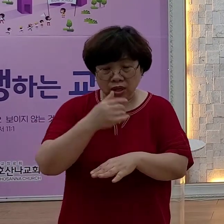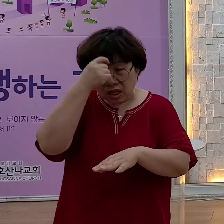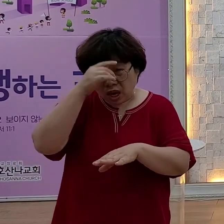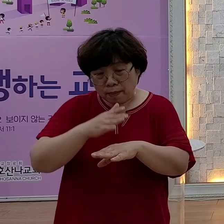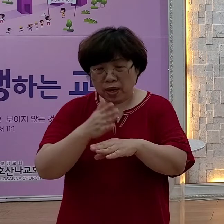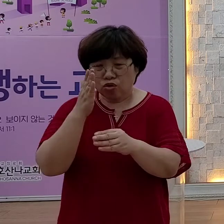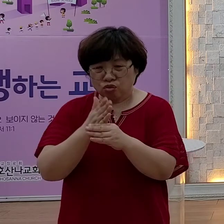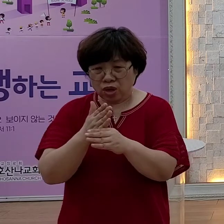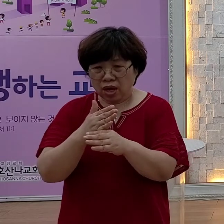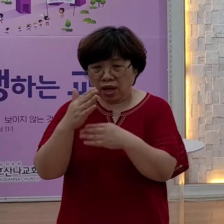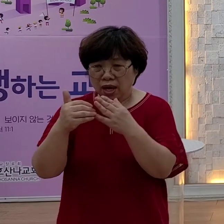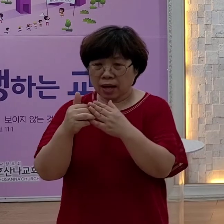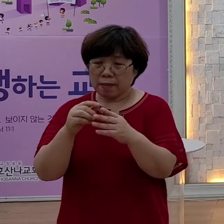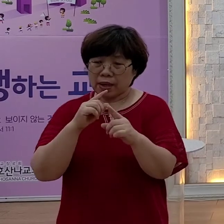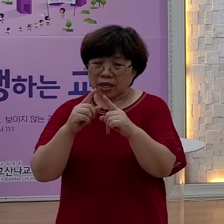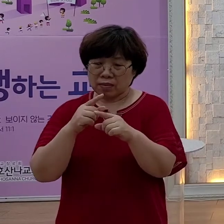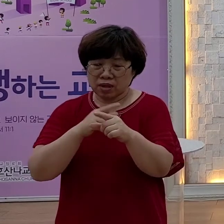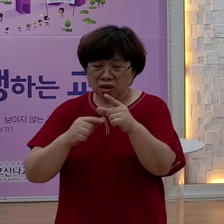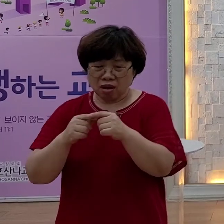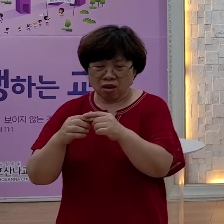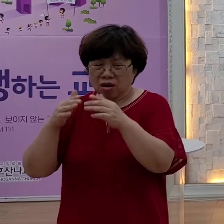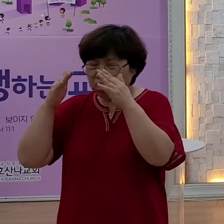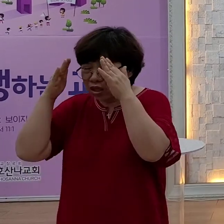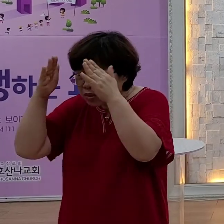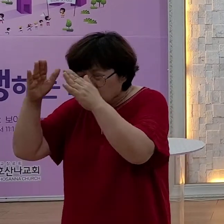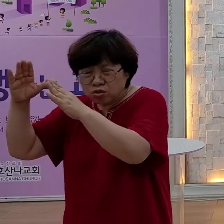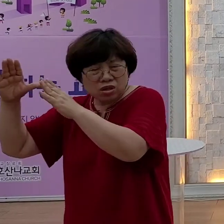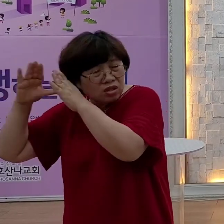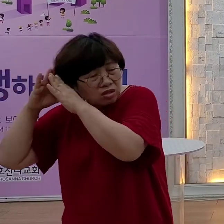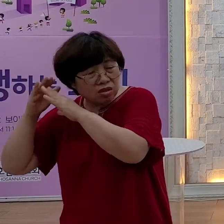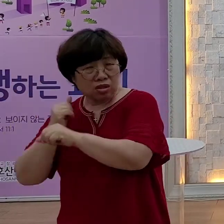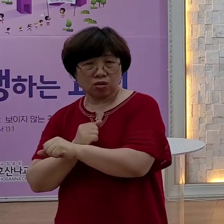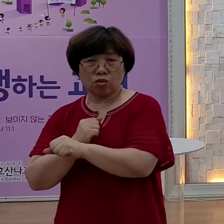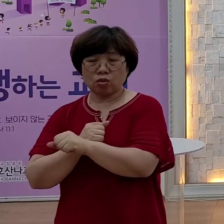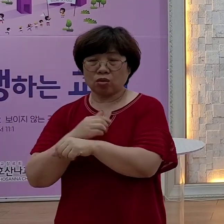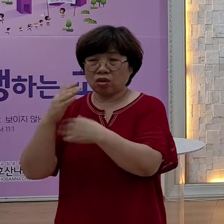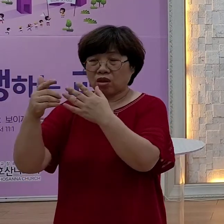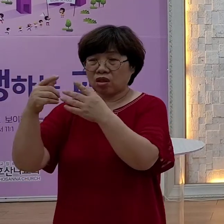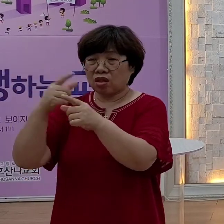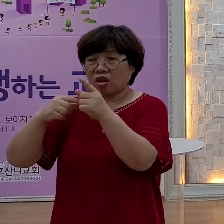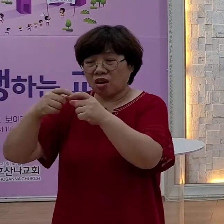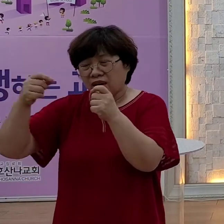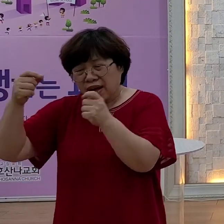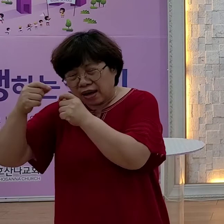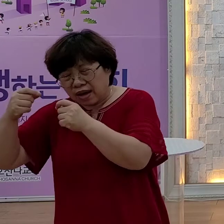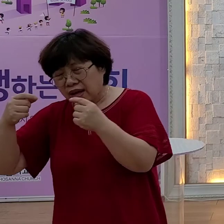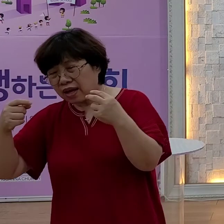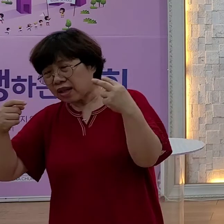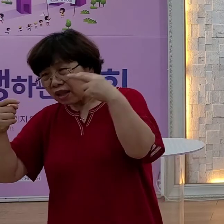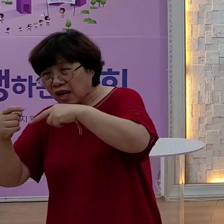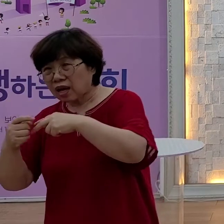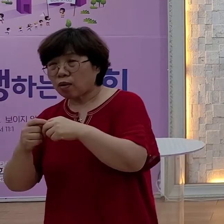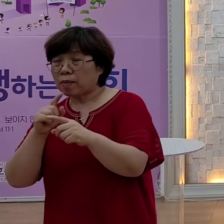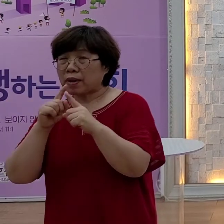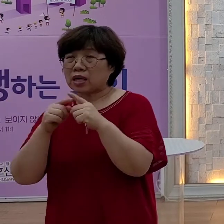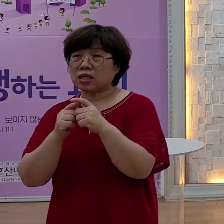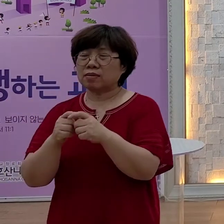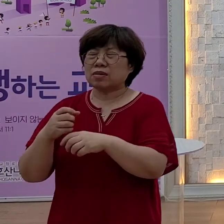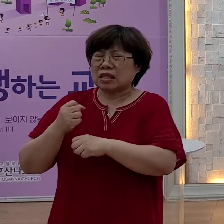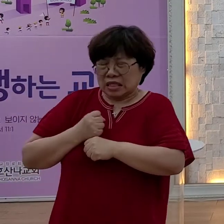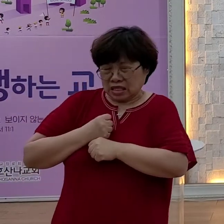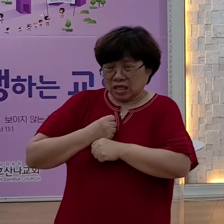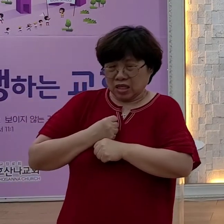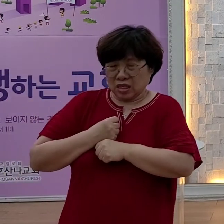하나님의 말씀을 경청하고 이 예배 중에 하나님 앞에 더 가까이 나오고 그리고 그 말씀을 지켜